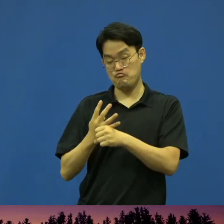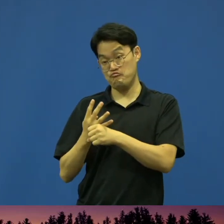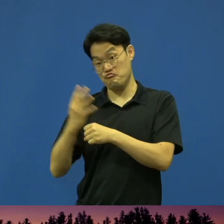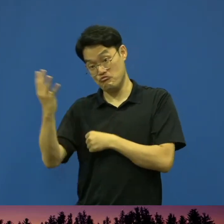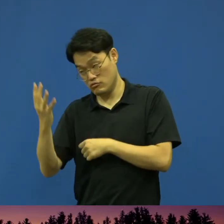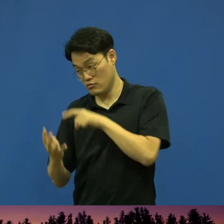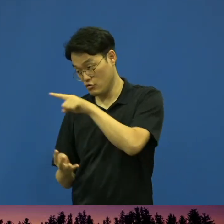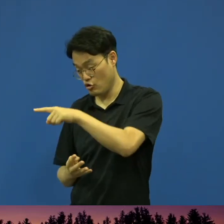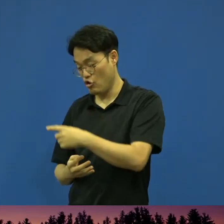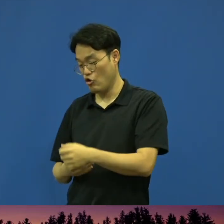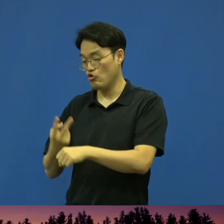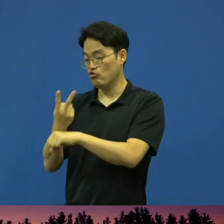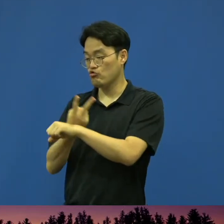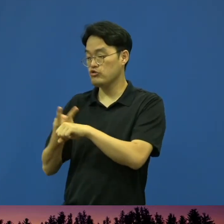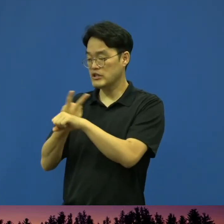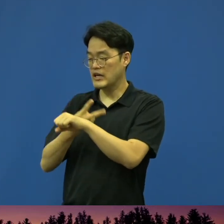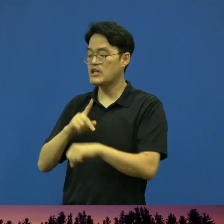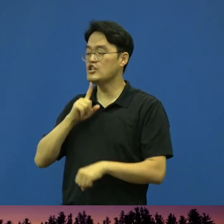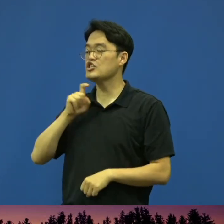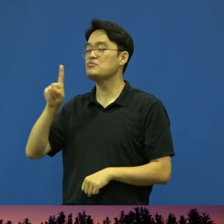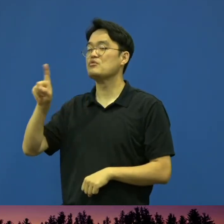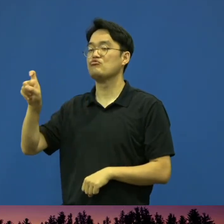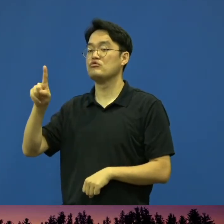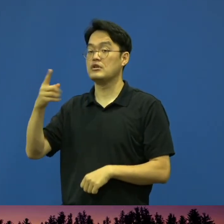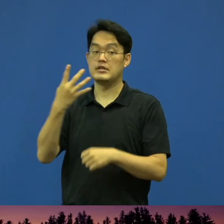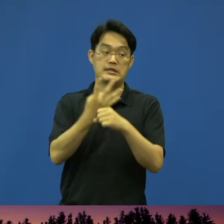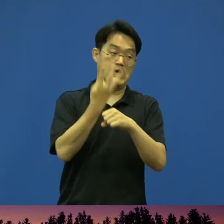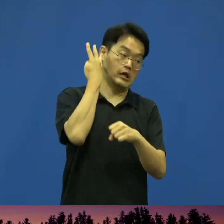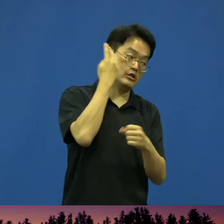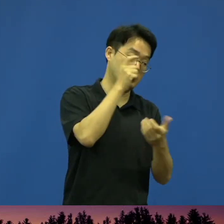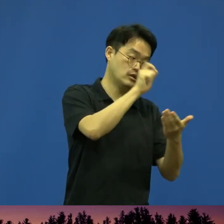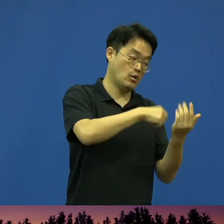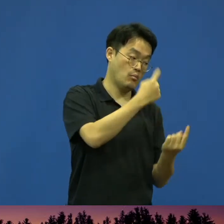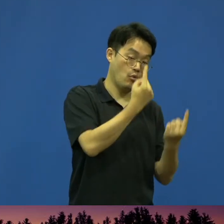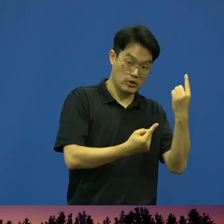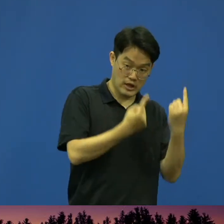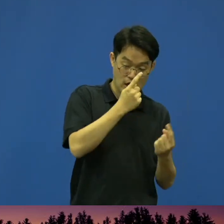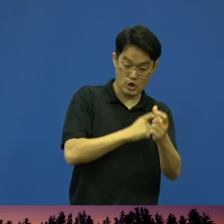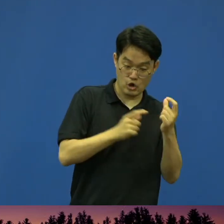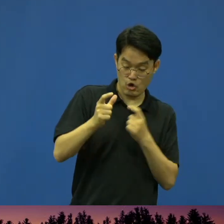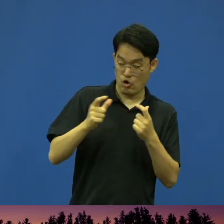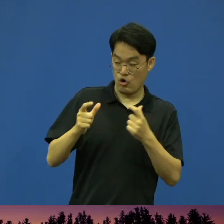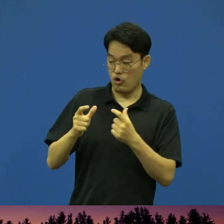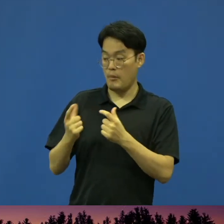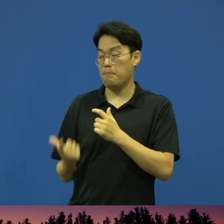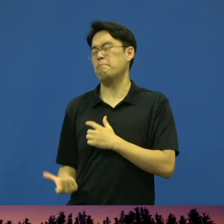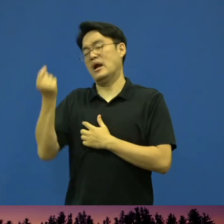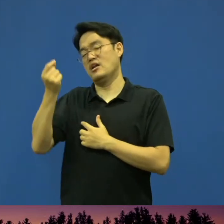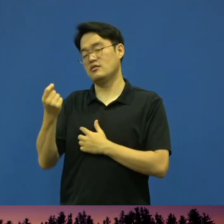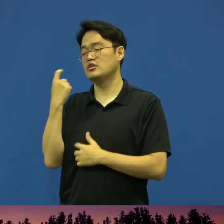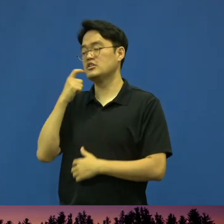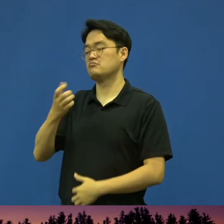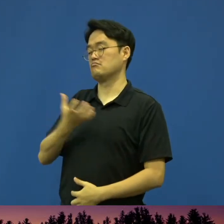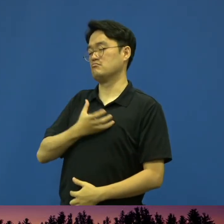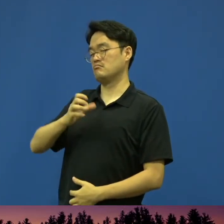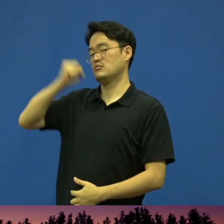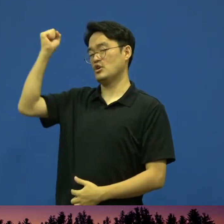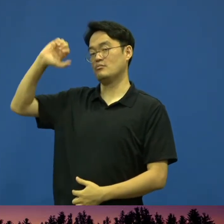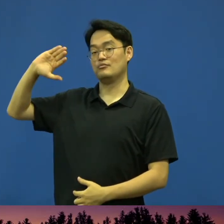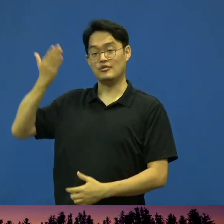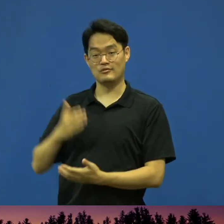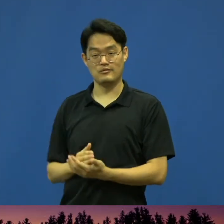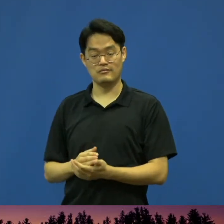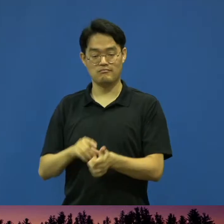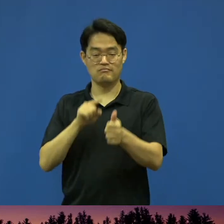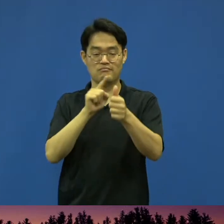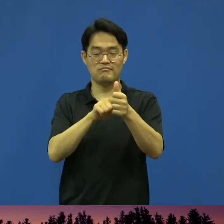12분 11초 4년 전의 기록보다 더 단축해서 금메달을 땄습니다. 그는 에티오피아의